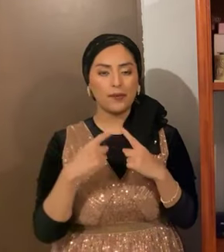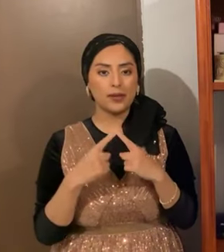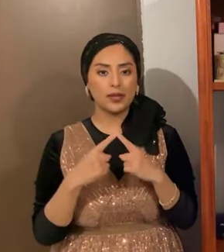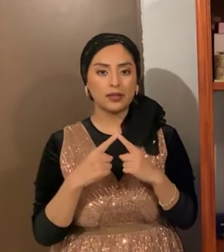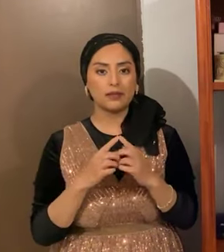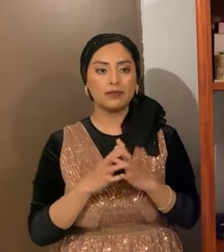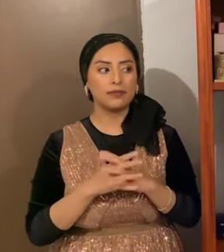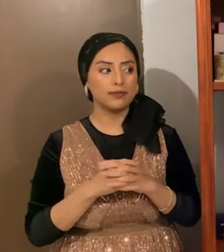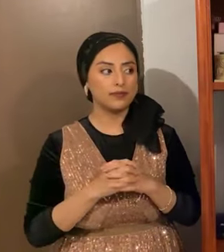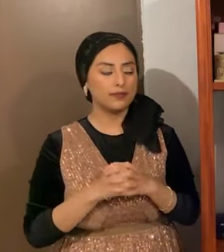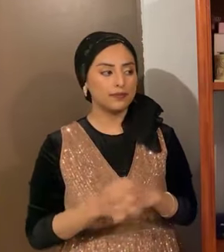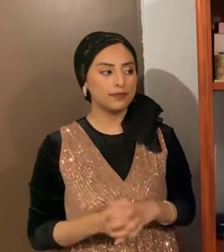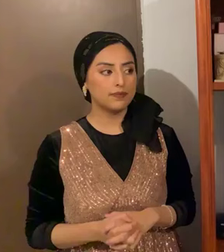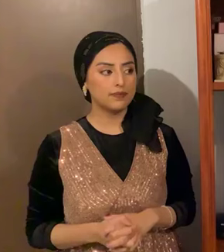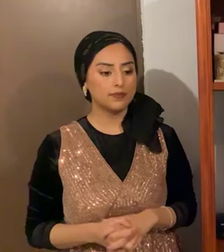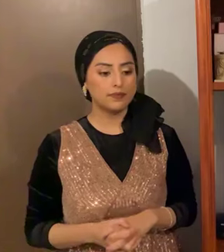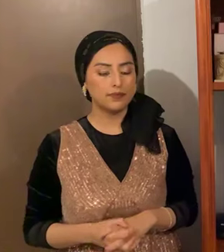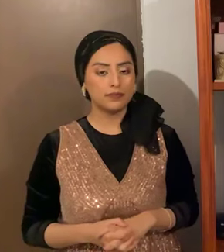Sí,